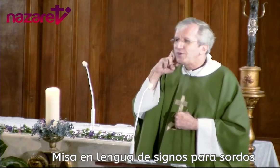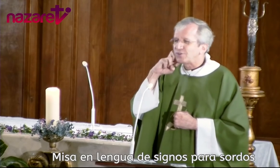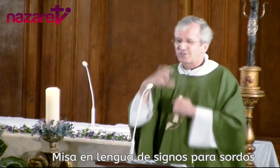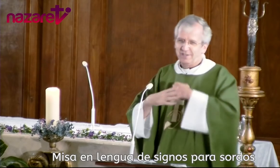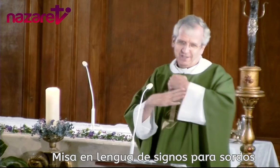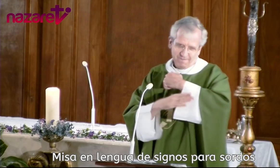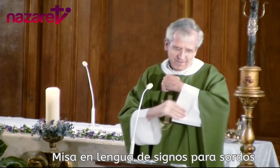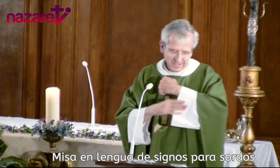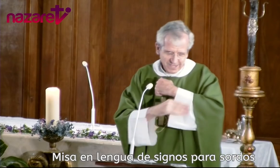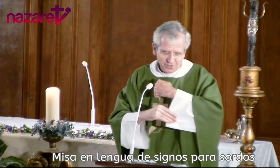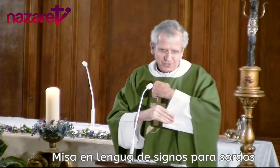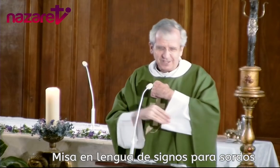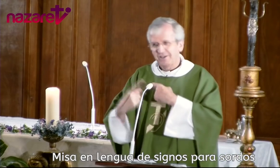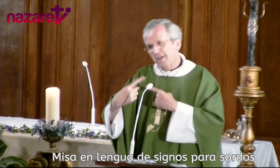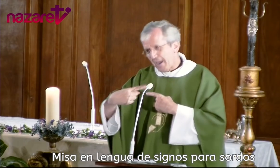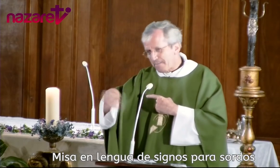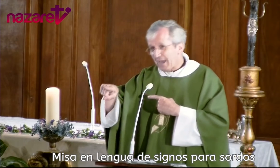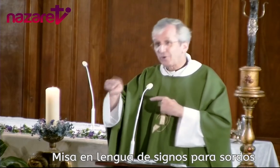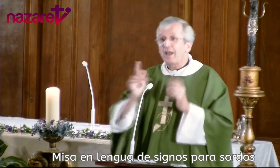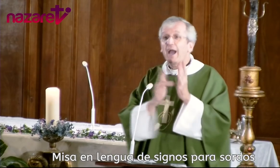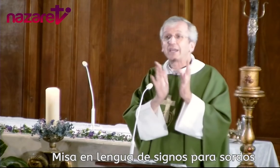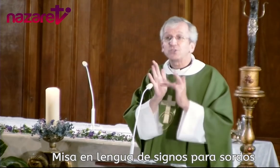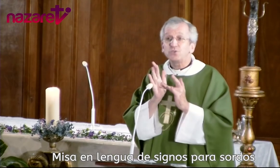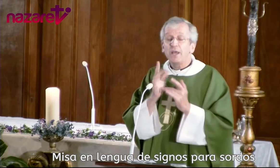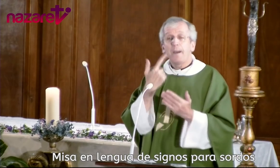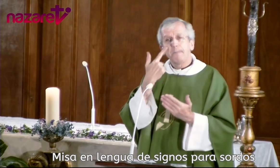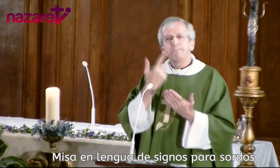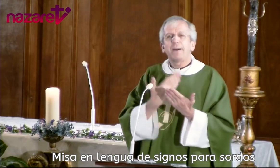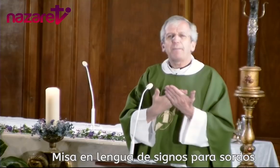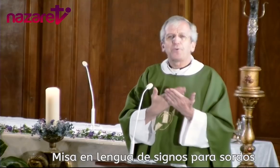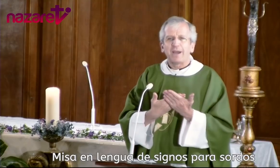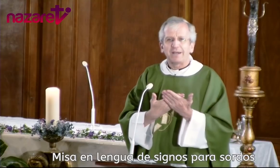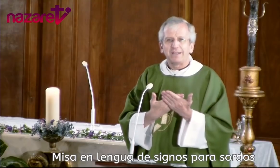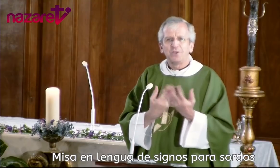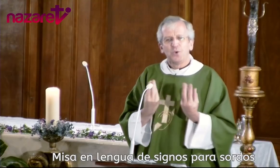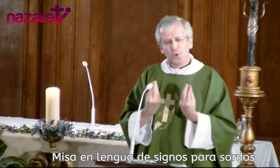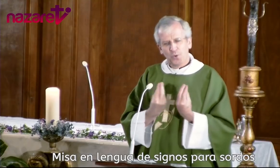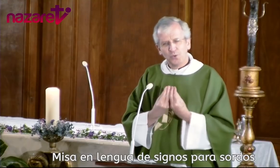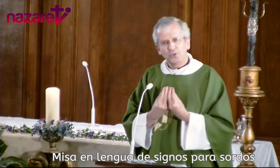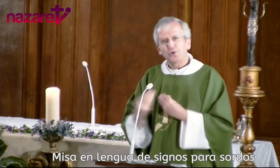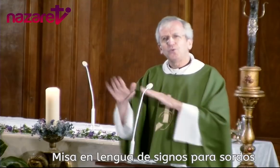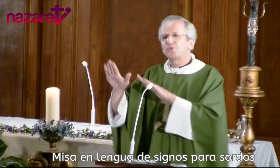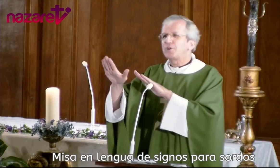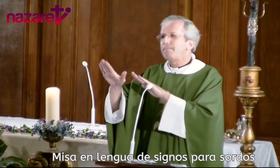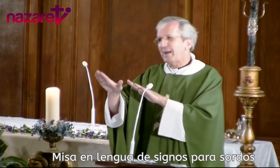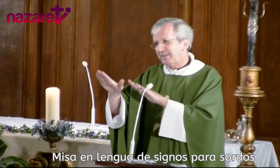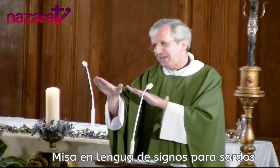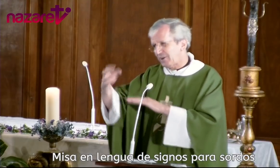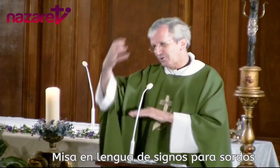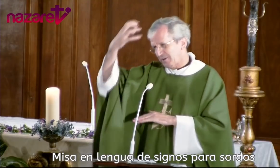judíos, fariseos, enviaron a Jesús para probarle, junto con unos partidarios